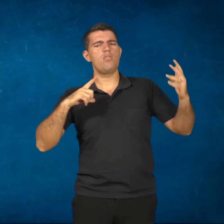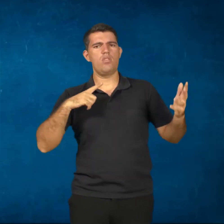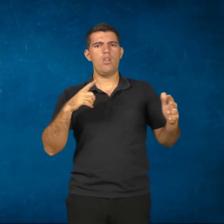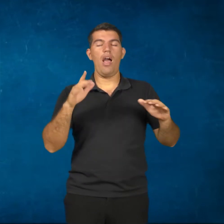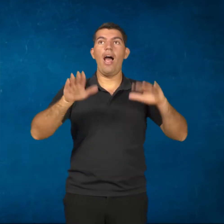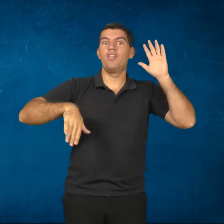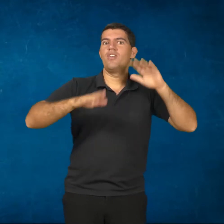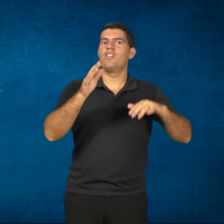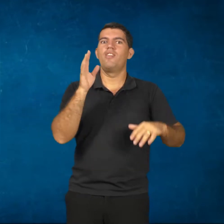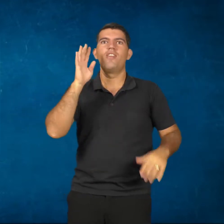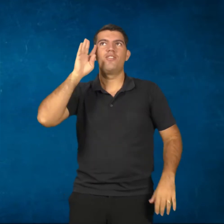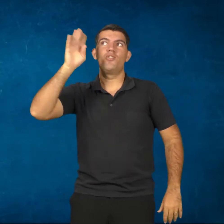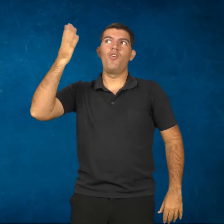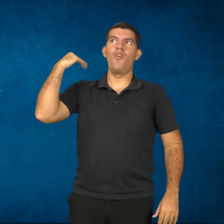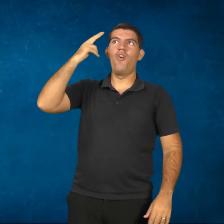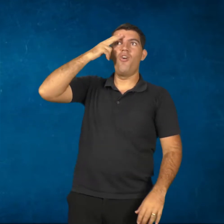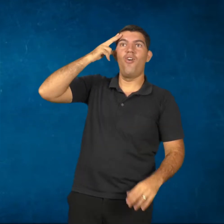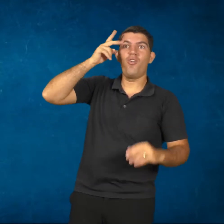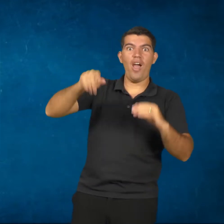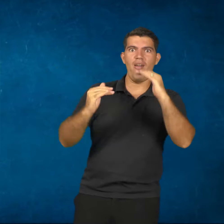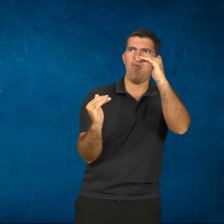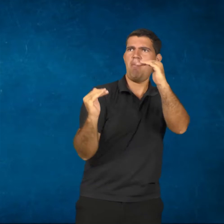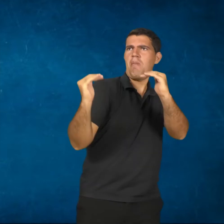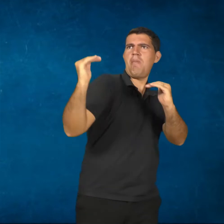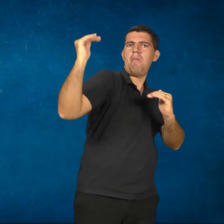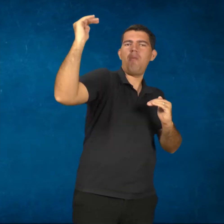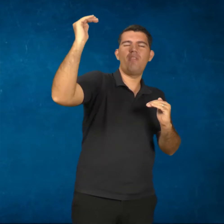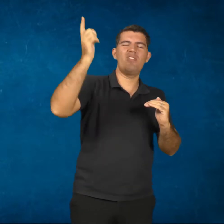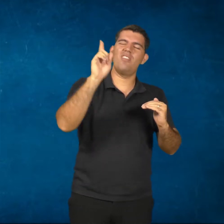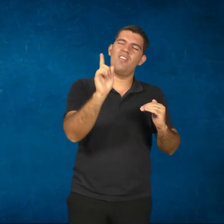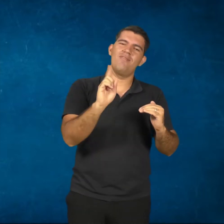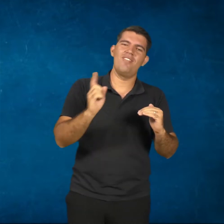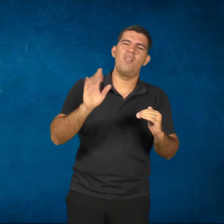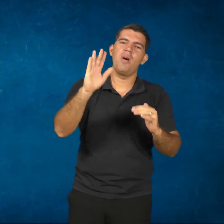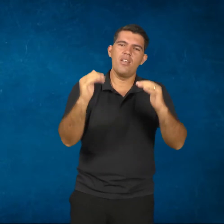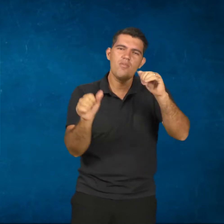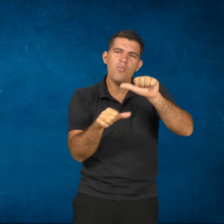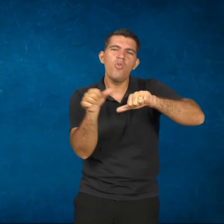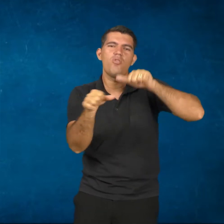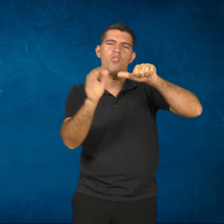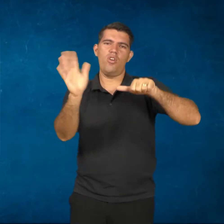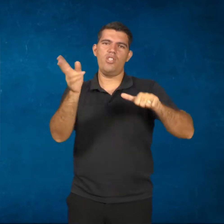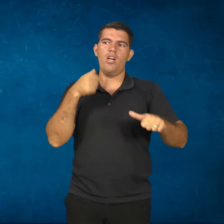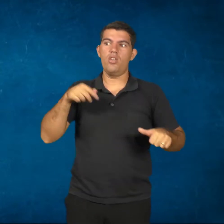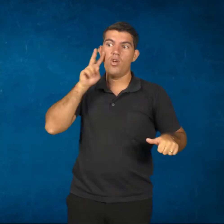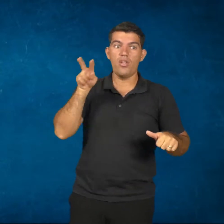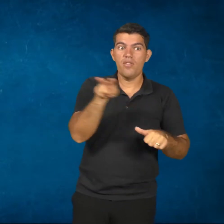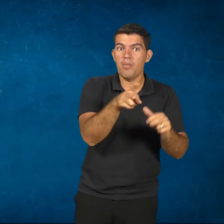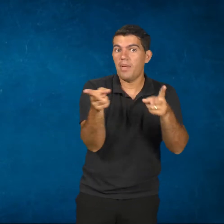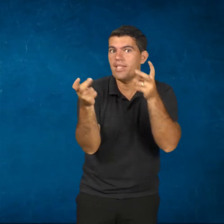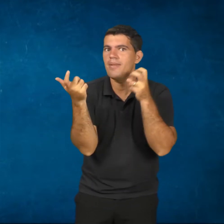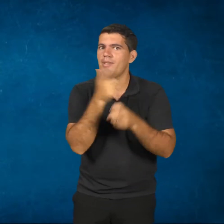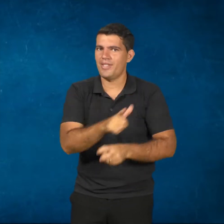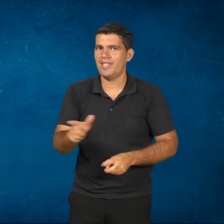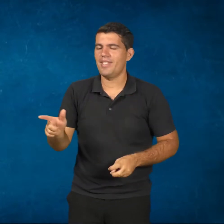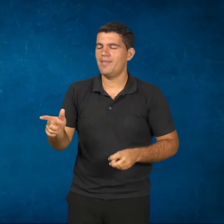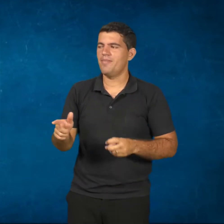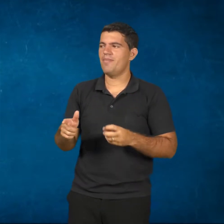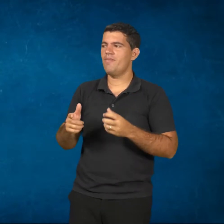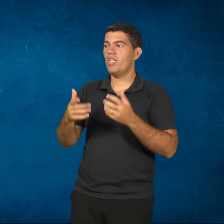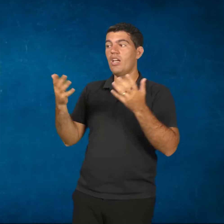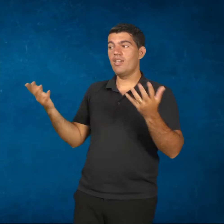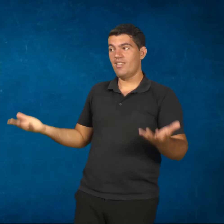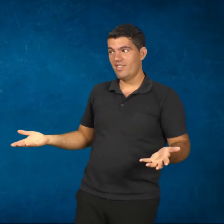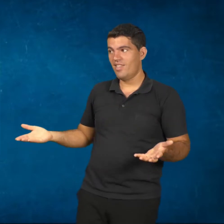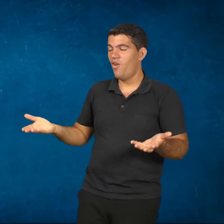gente sonhava alguns anos atrás, mas que há mudança e as mudanças são visíveis, isso é certo. Então vamos falar, já que